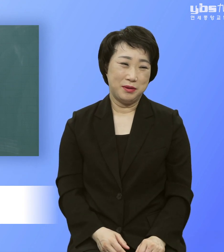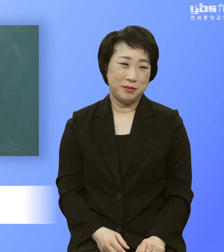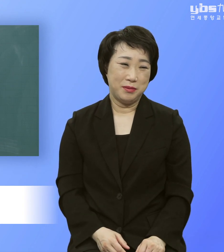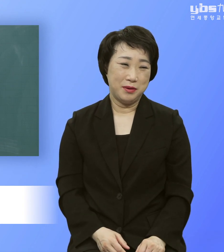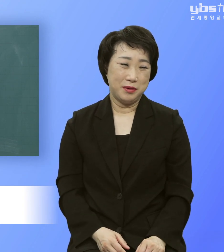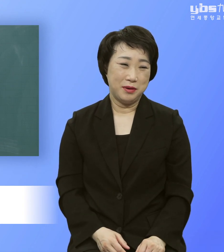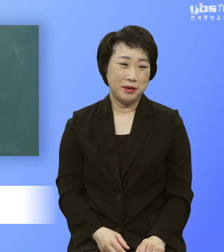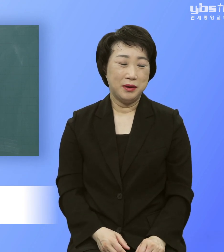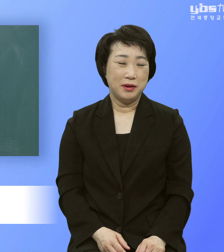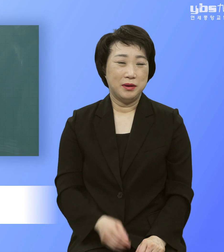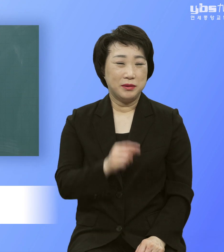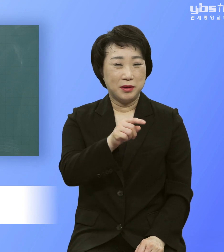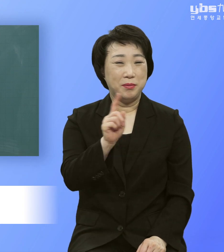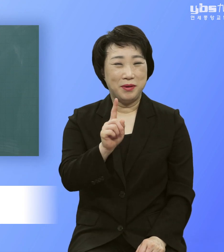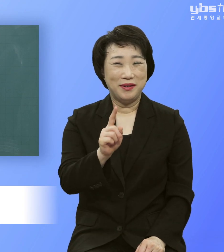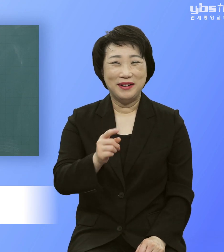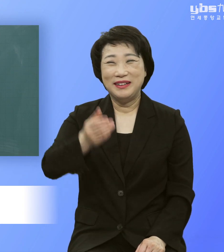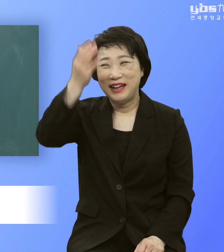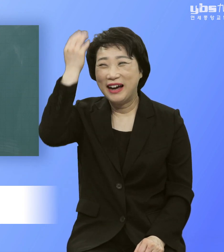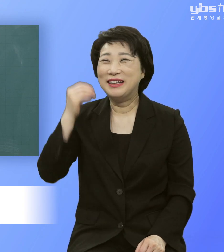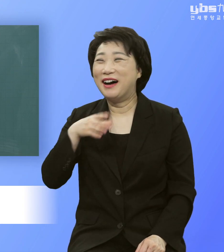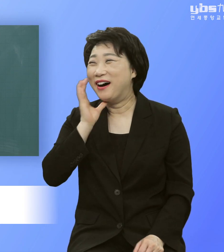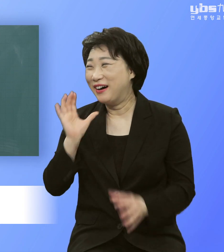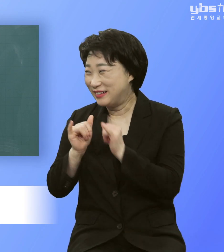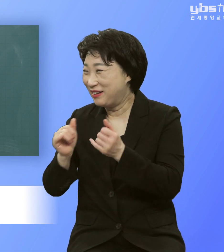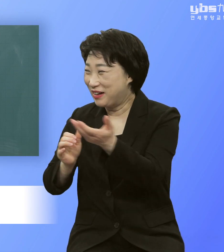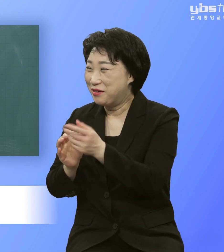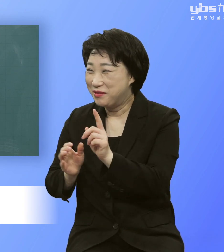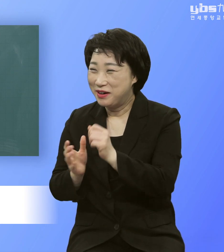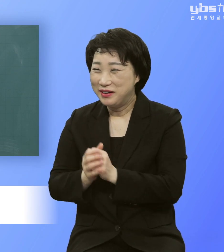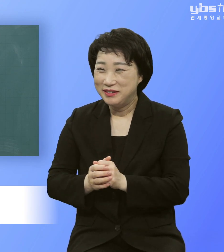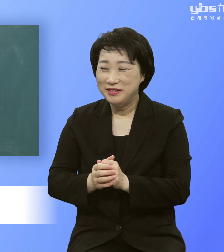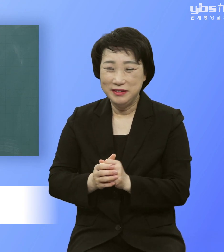낫다. 옛날 어른들 이게 무슨 소리인지 알지요?